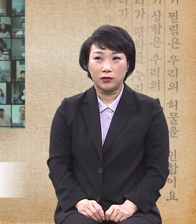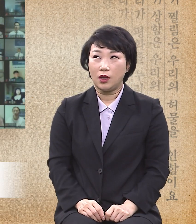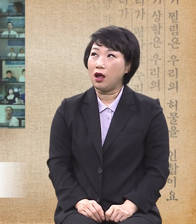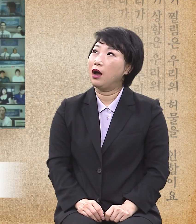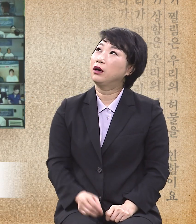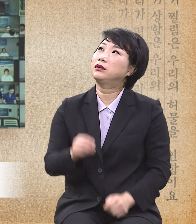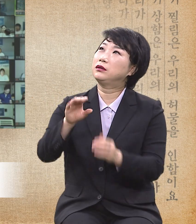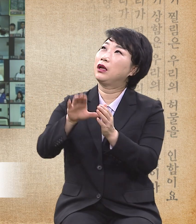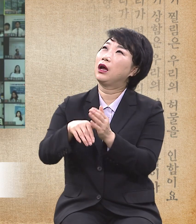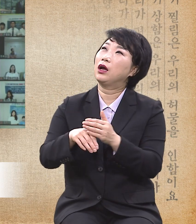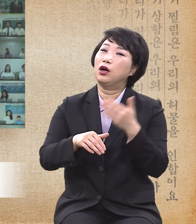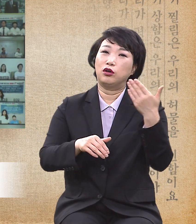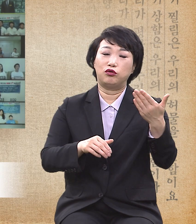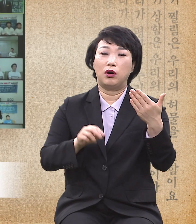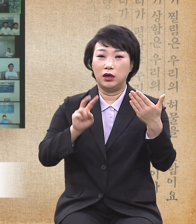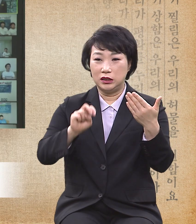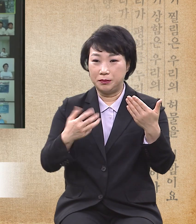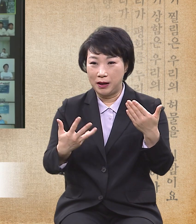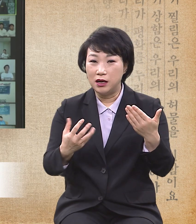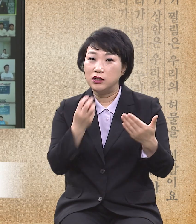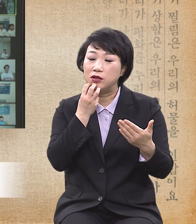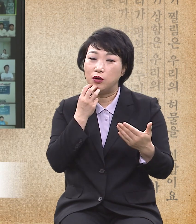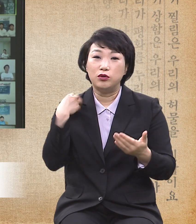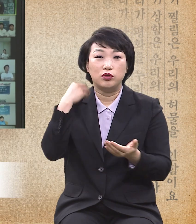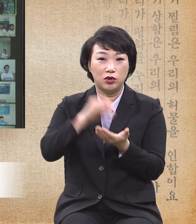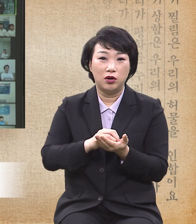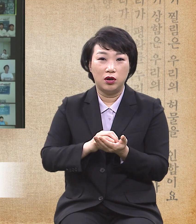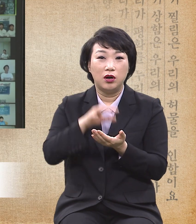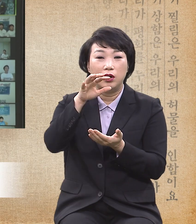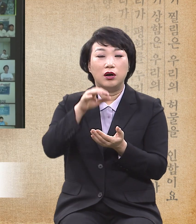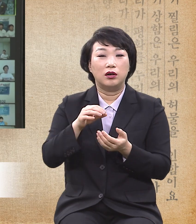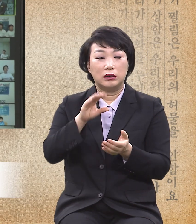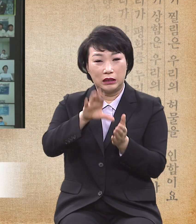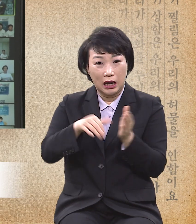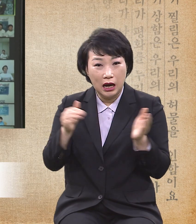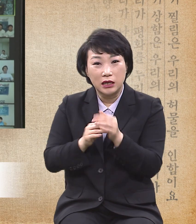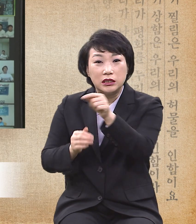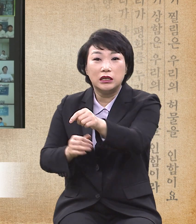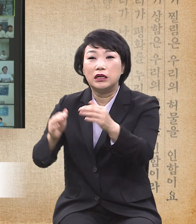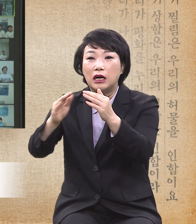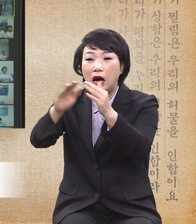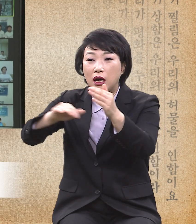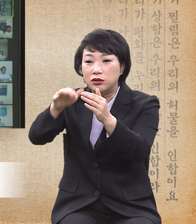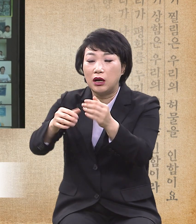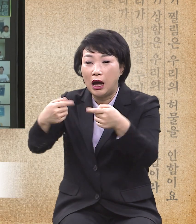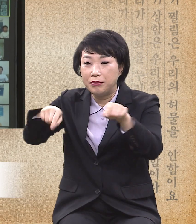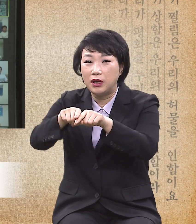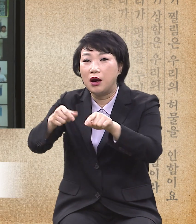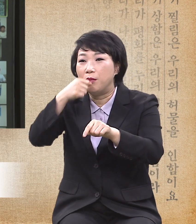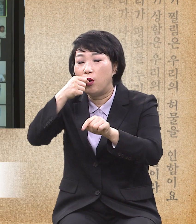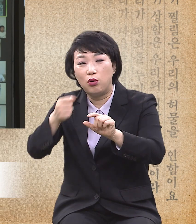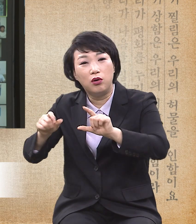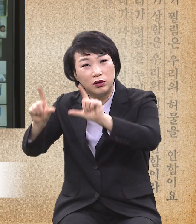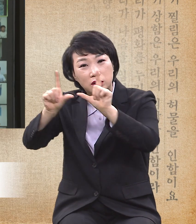9.28 서울 수복이 될 때까지 같이 먹었어요. 같이 잤어요.